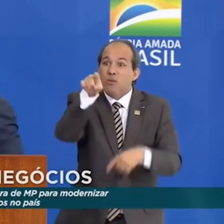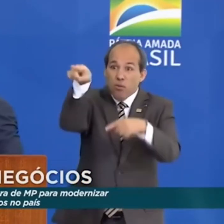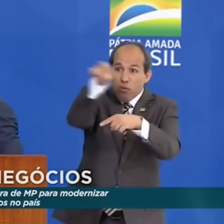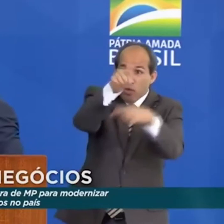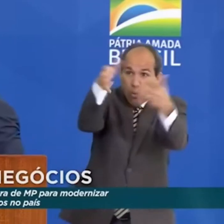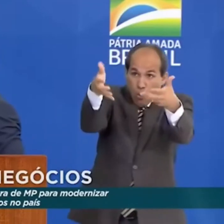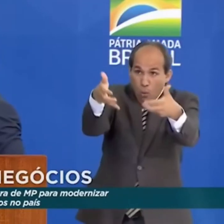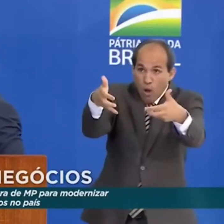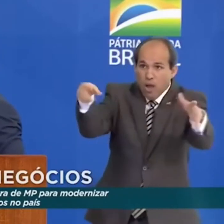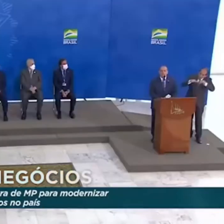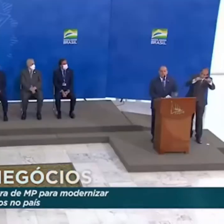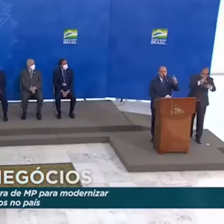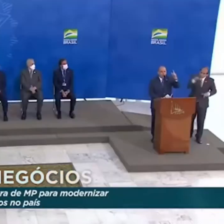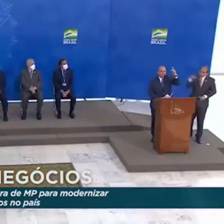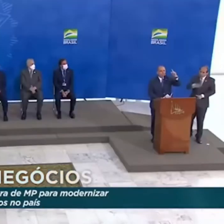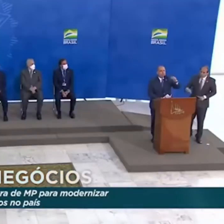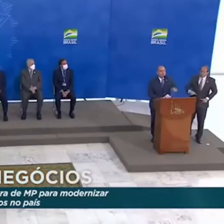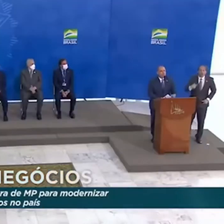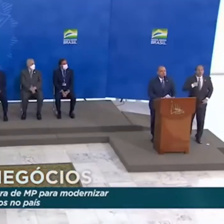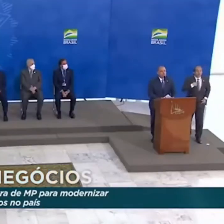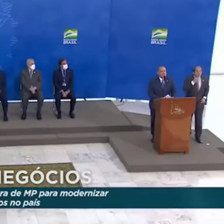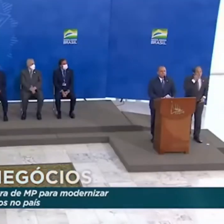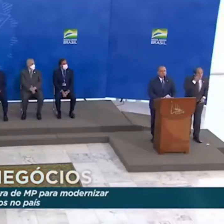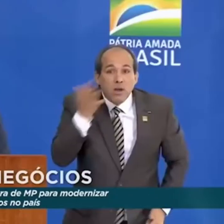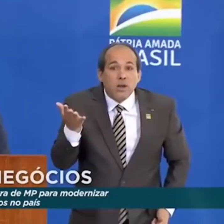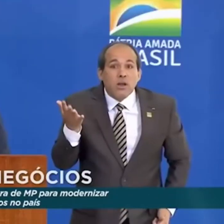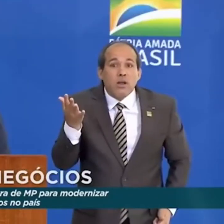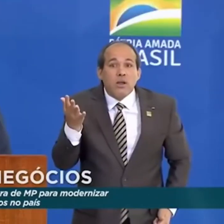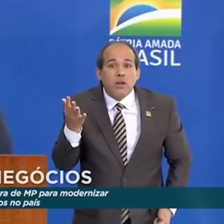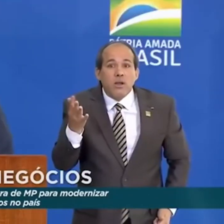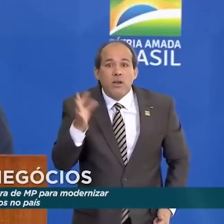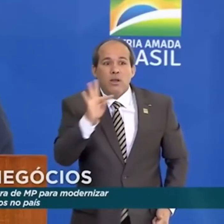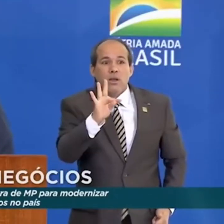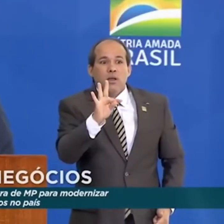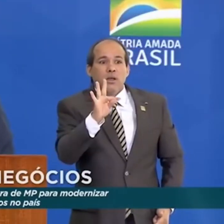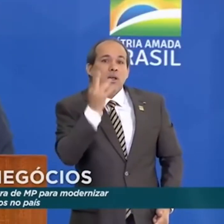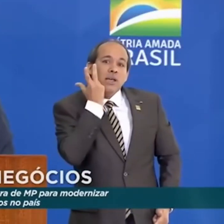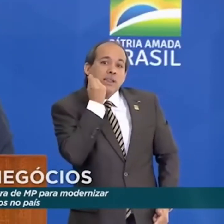outras pessoas, não ele. Eu vi em Taguatinga,